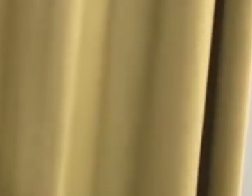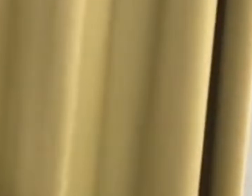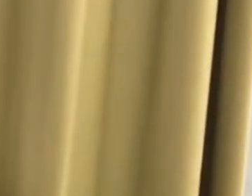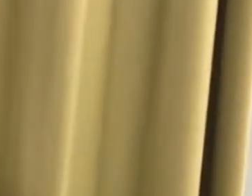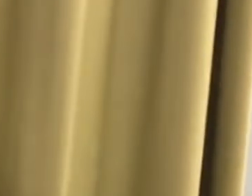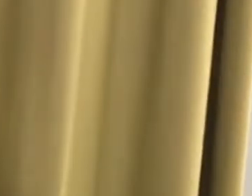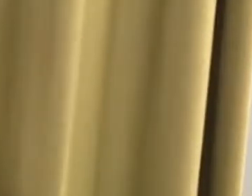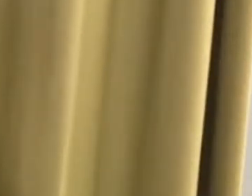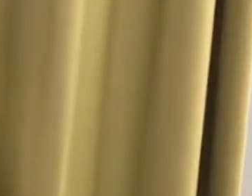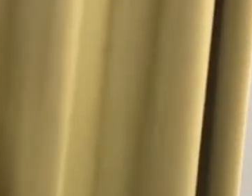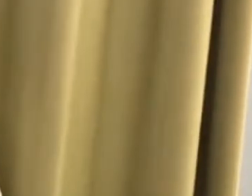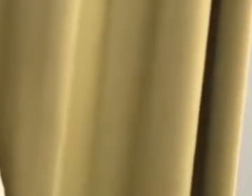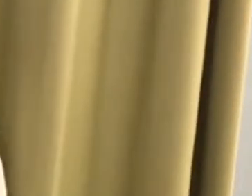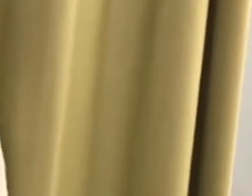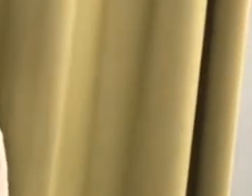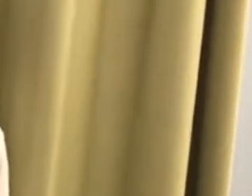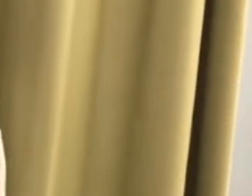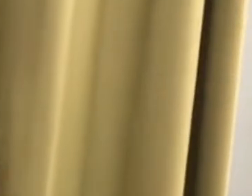esporte, futebol.